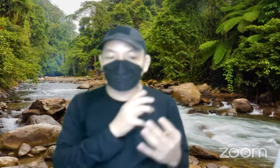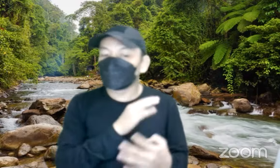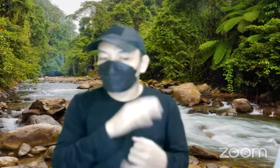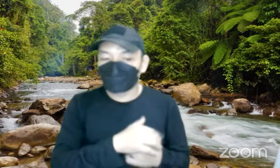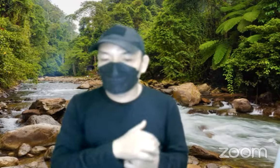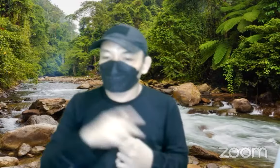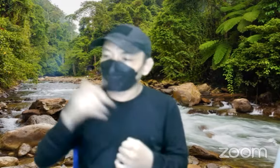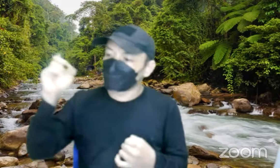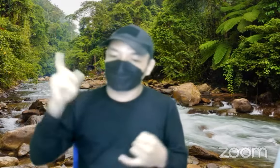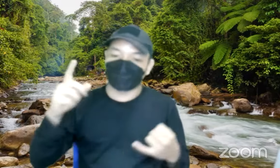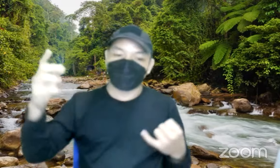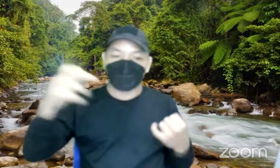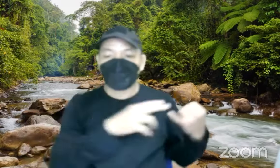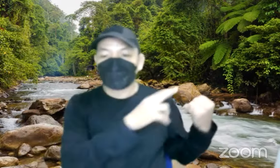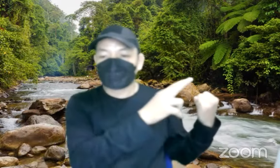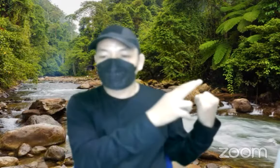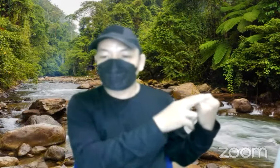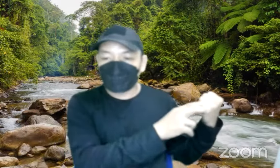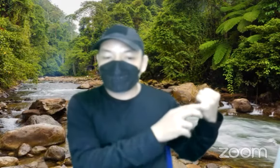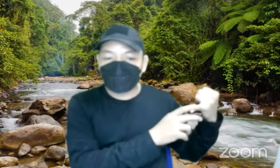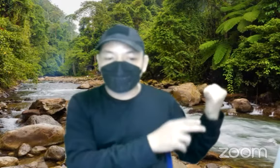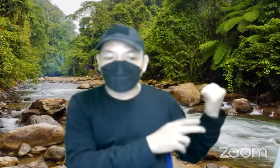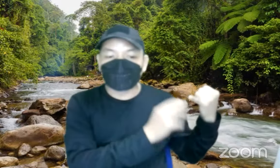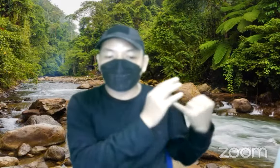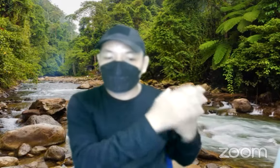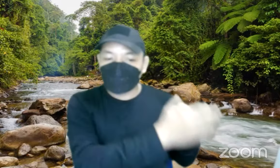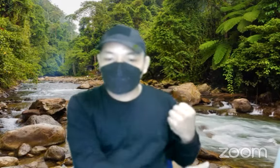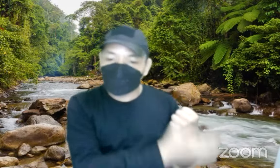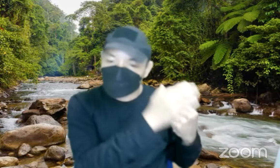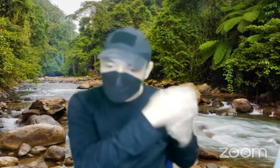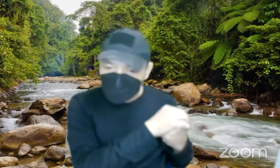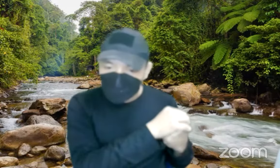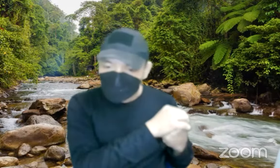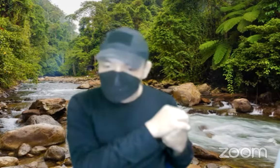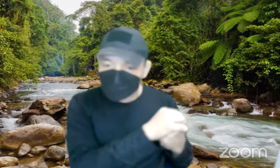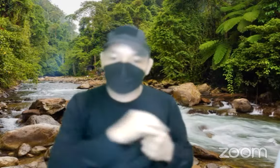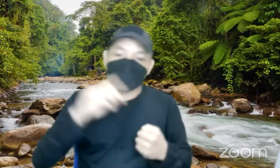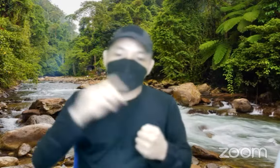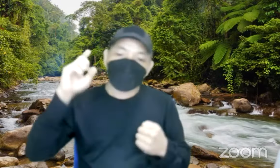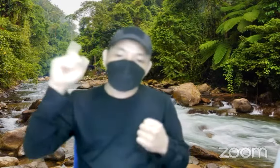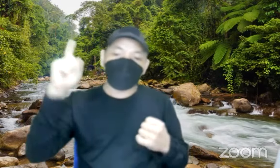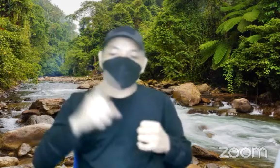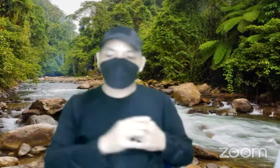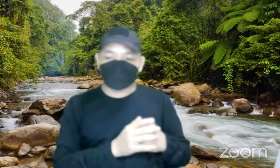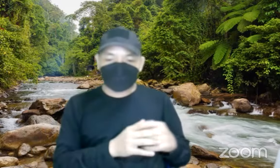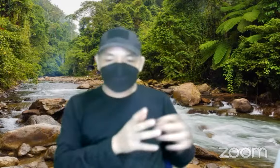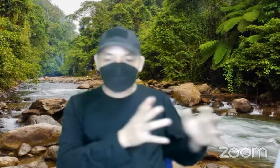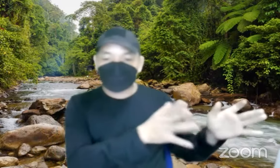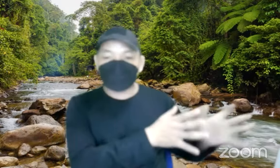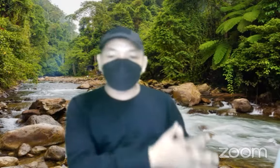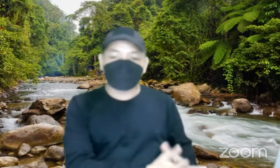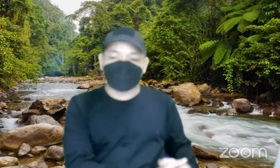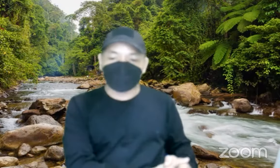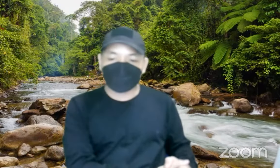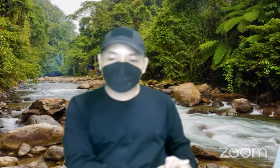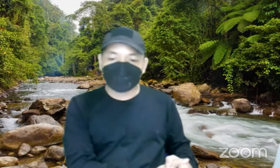ပြည်သူမုန်းတီးမှုအခုကကြတော့တေတာပေးလိုက်တဲ့ပုံမှာသူ့ရဲ့လက်အောက်ငယ်သားတွေမုန်းတီးမှုနောက်ရခိုင်မှာဆိုရင်